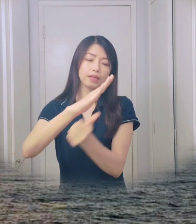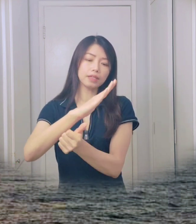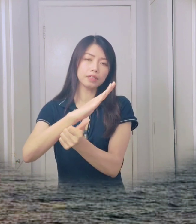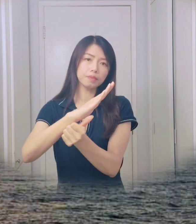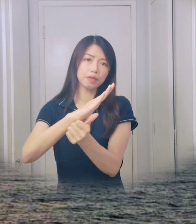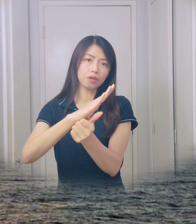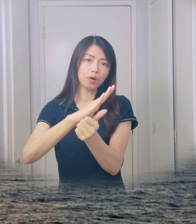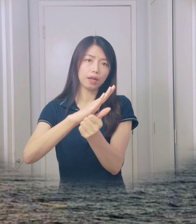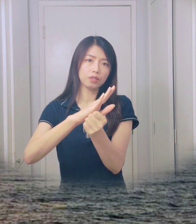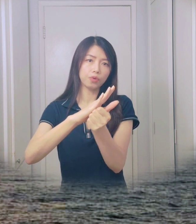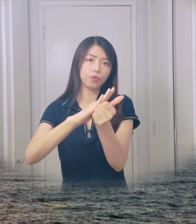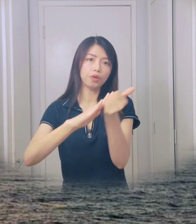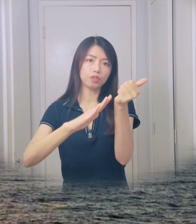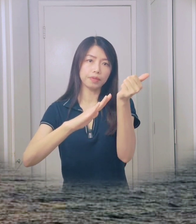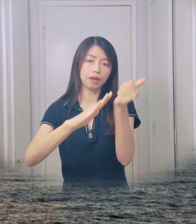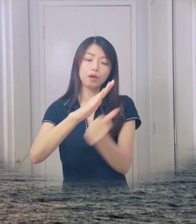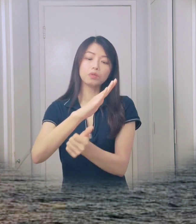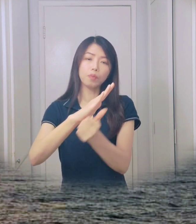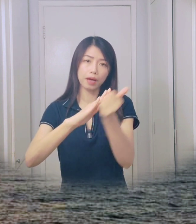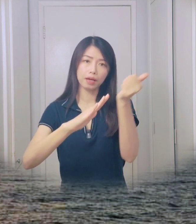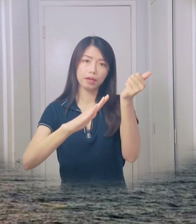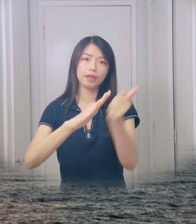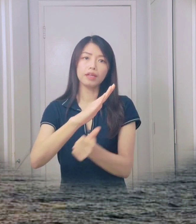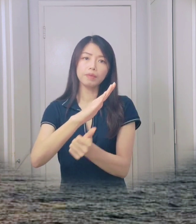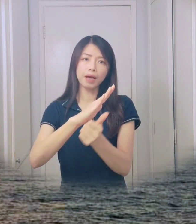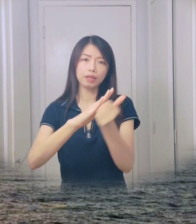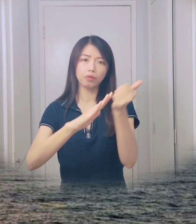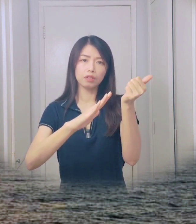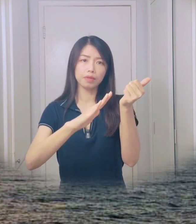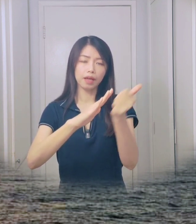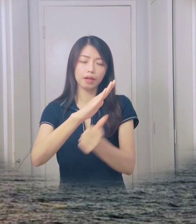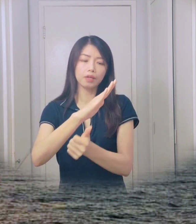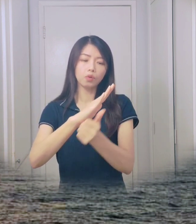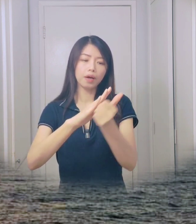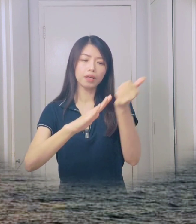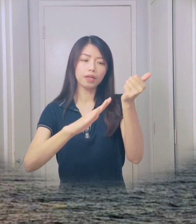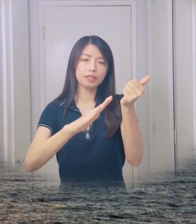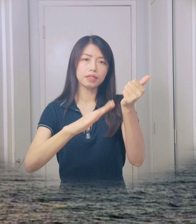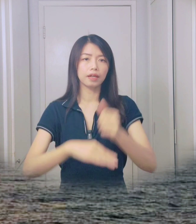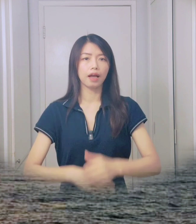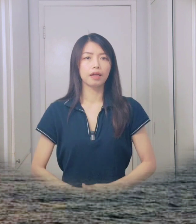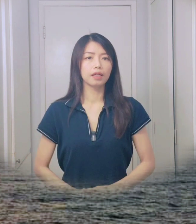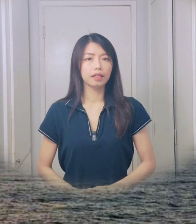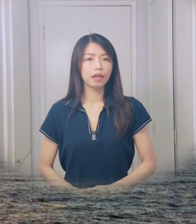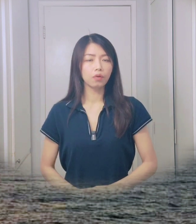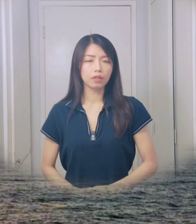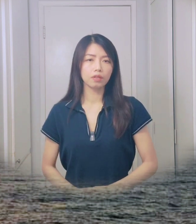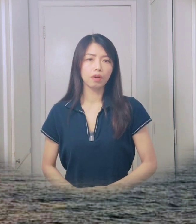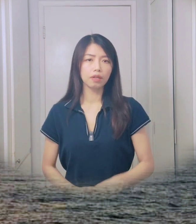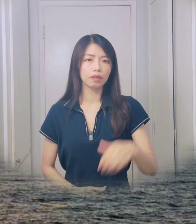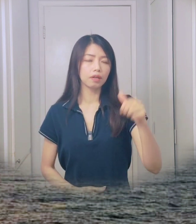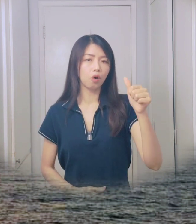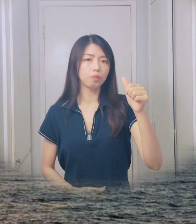바닥에 스치면서 아래에서 위로 올려주시면 돼요. 소망, 희망 이런 뜻입니다. 소망이 있을까? 있다라고